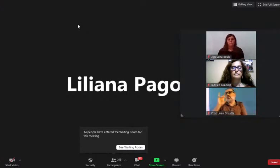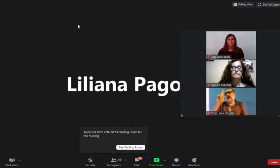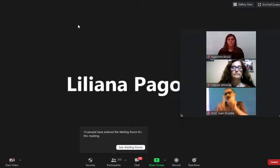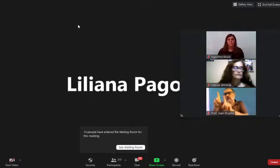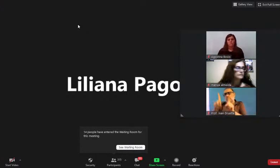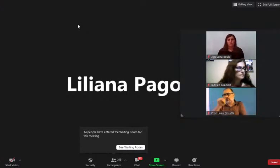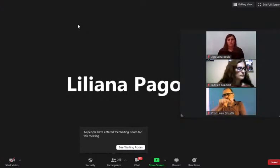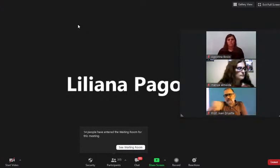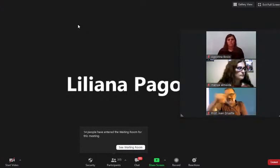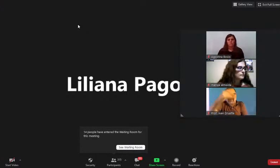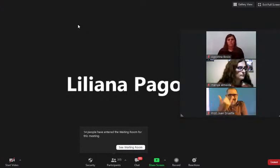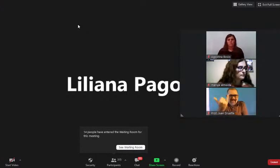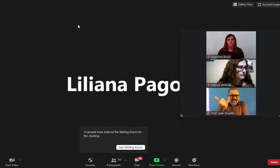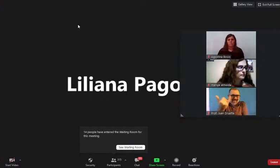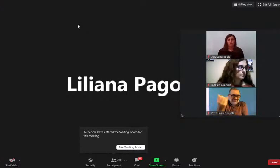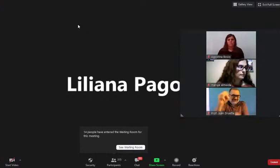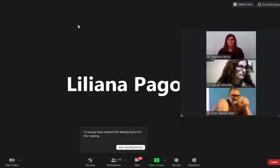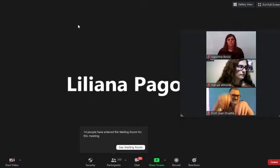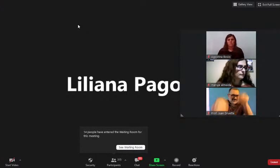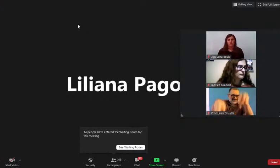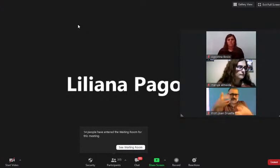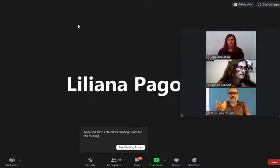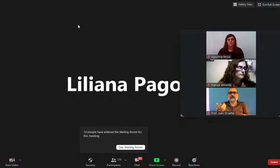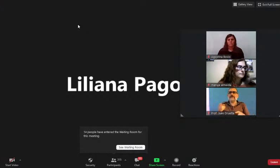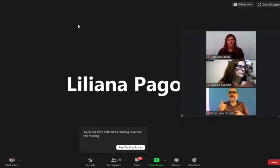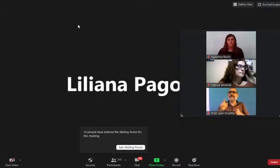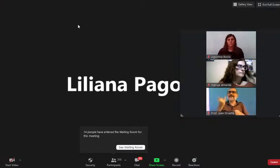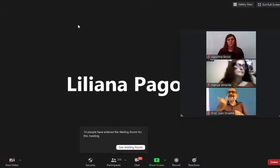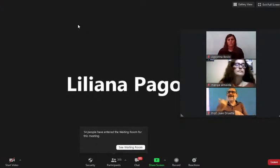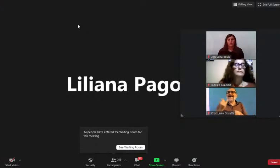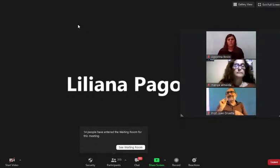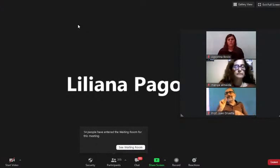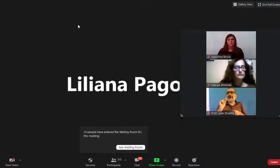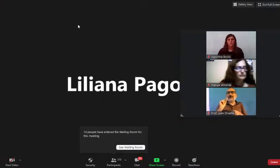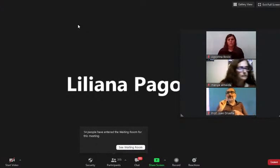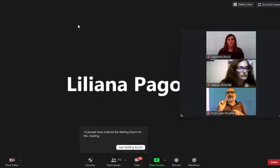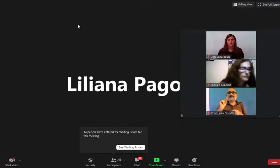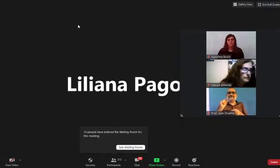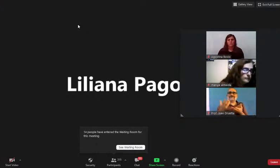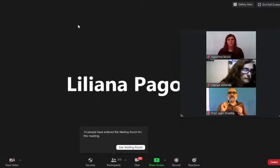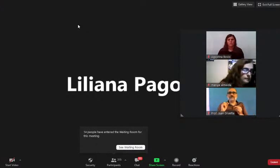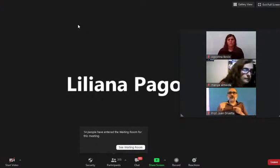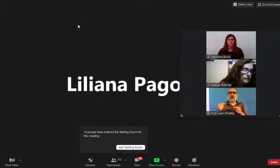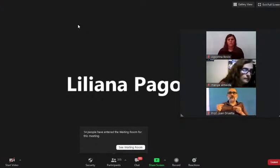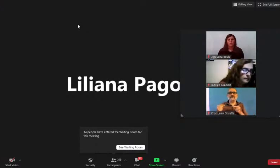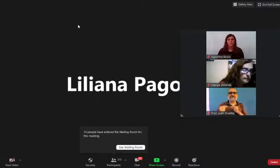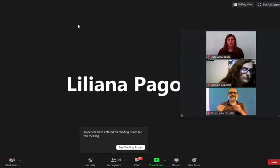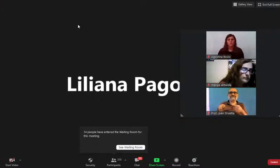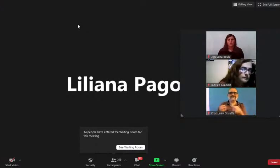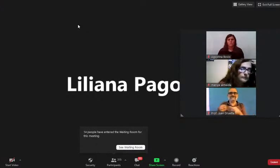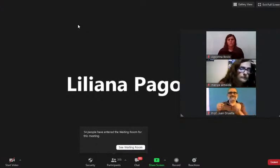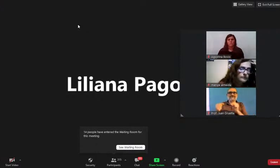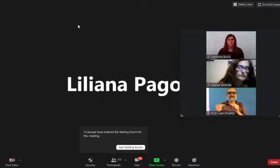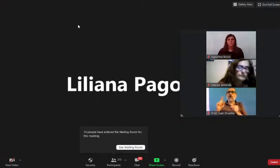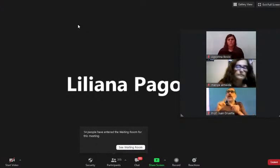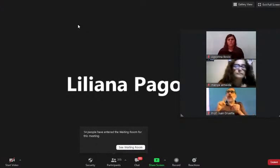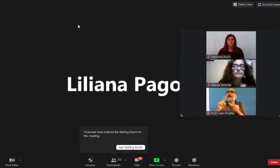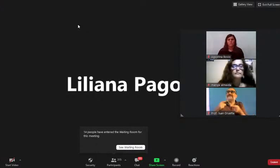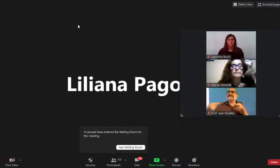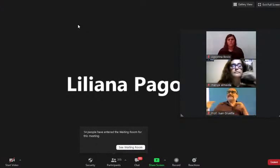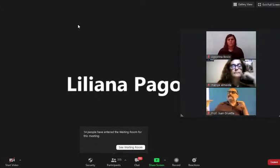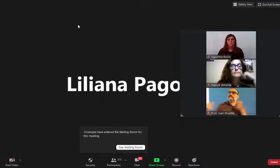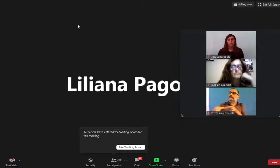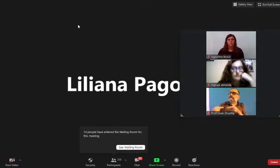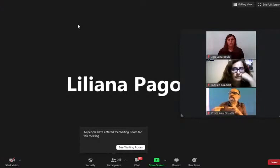algunas perspectivas, lo que nos pasa con María Eugenia, con Liliana. Con muchas personas hay diferencias, pero también